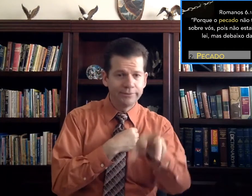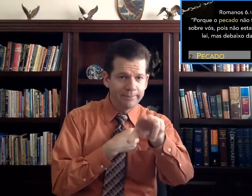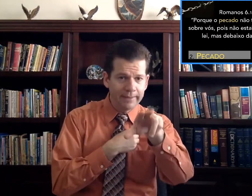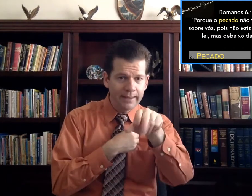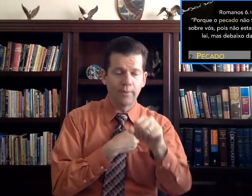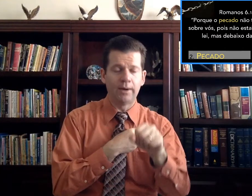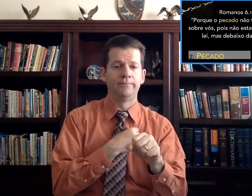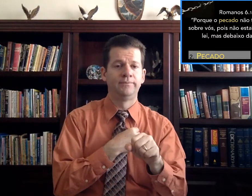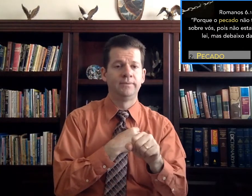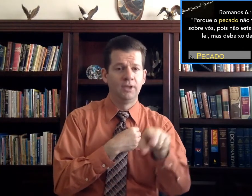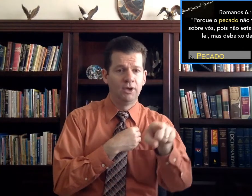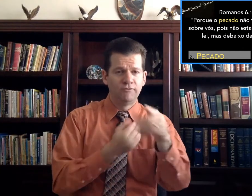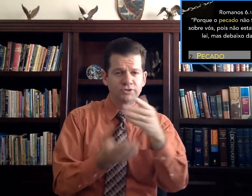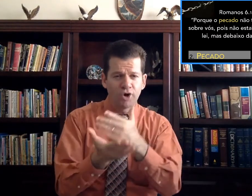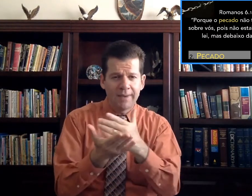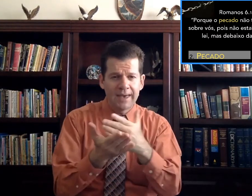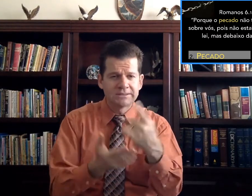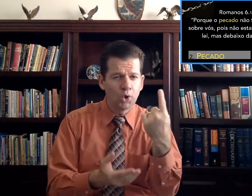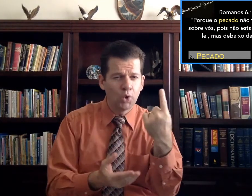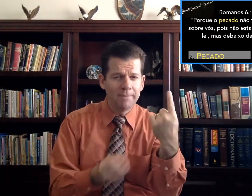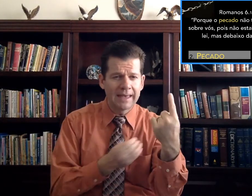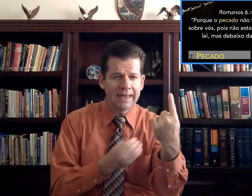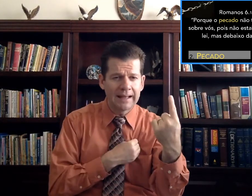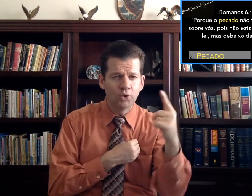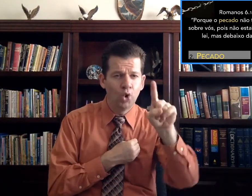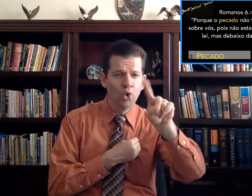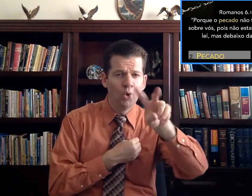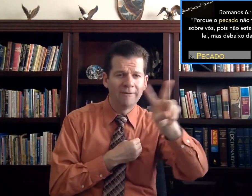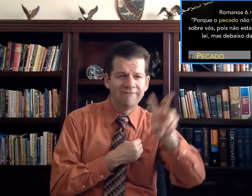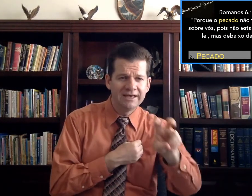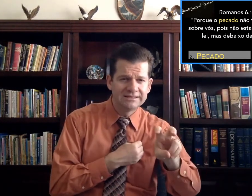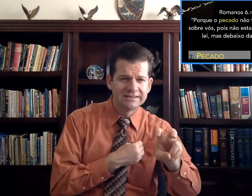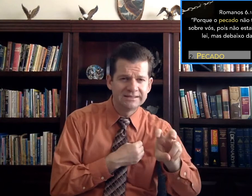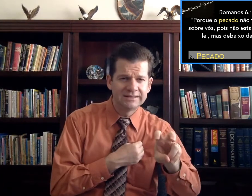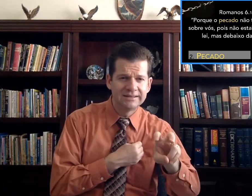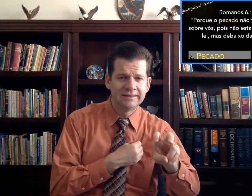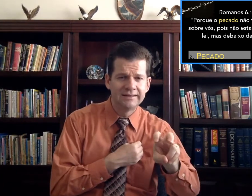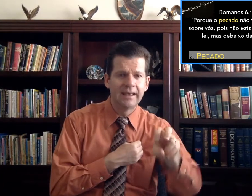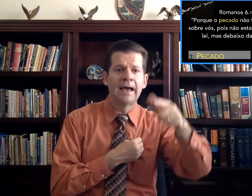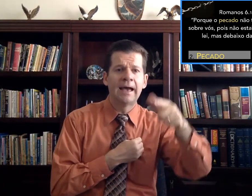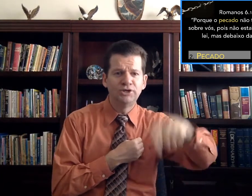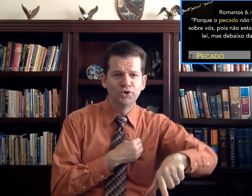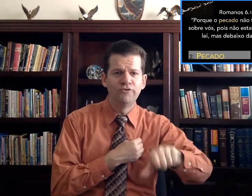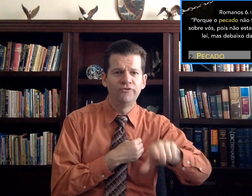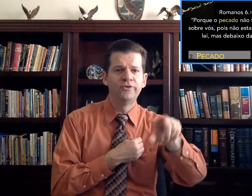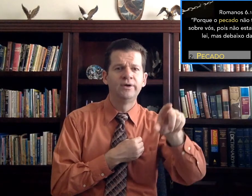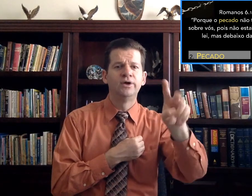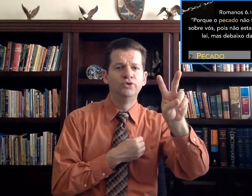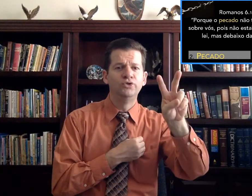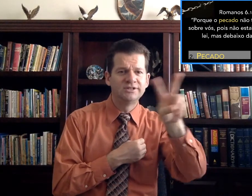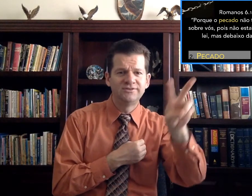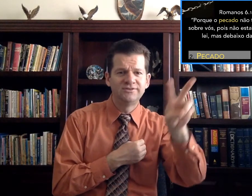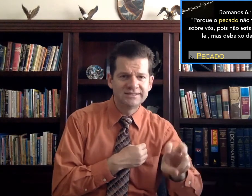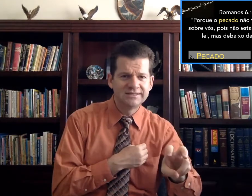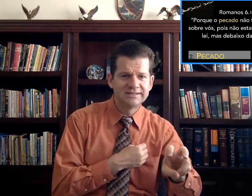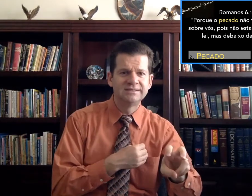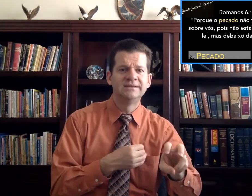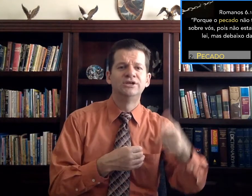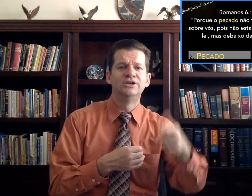também é igual. Você começa com o pecado uma vez, aí de novo, 2 vezes, de